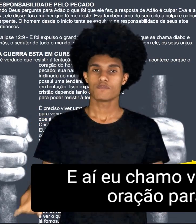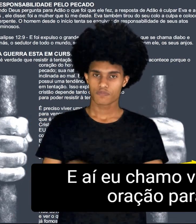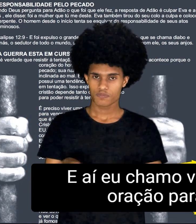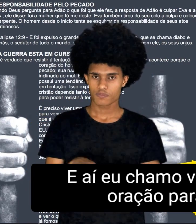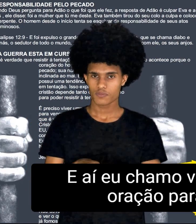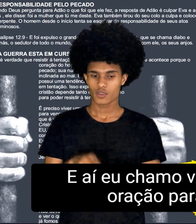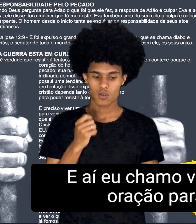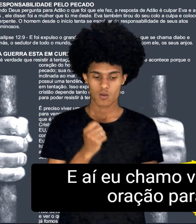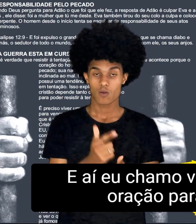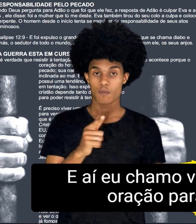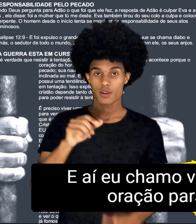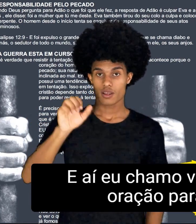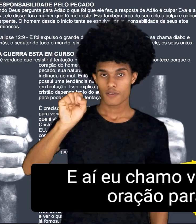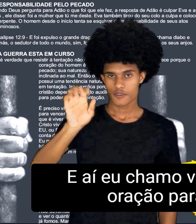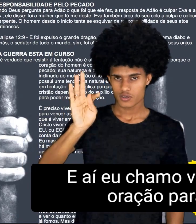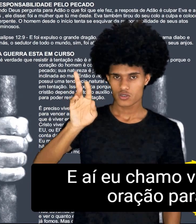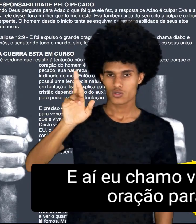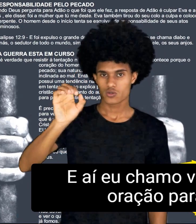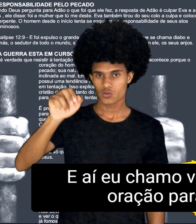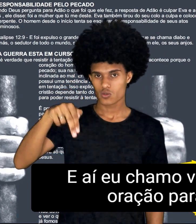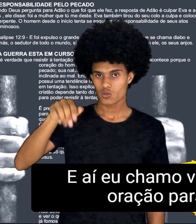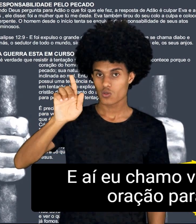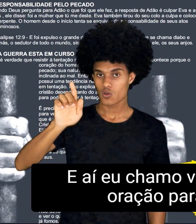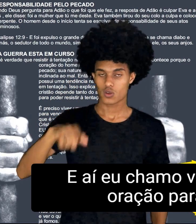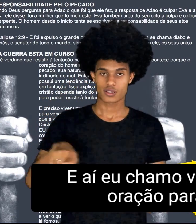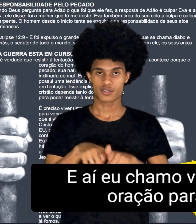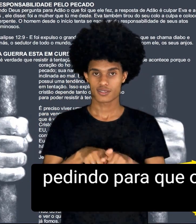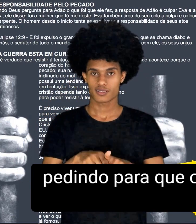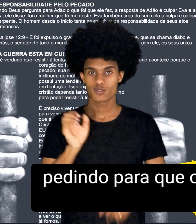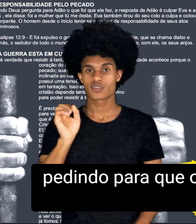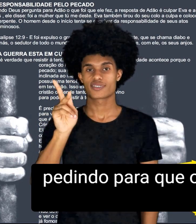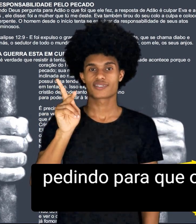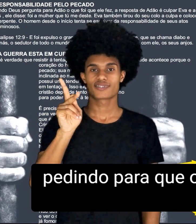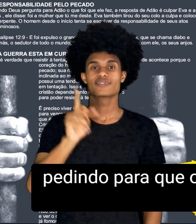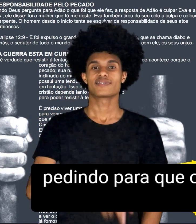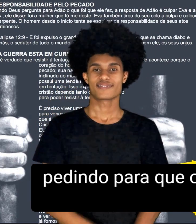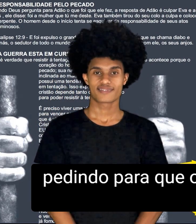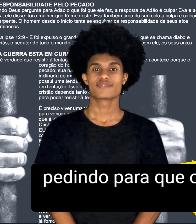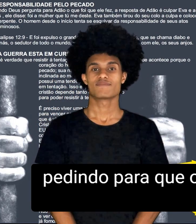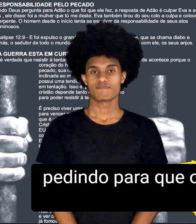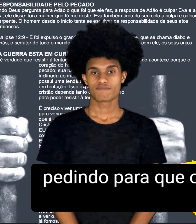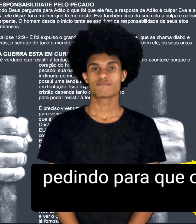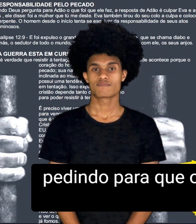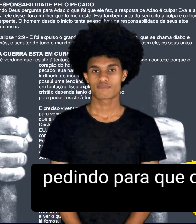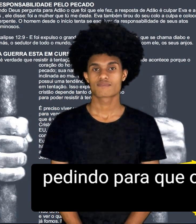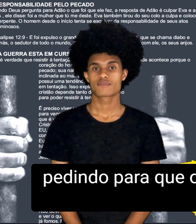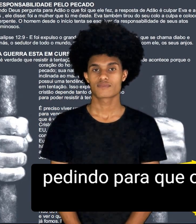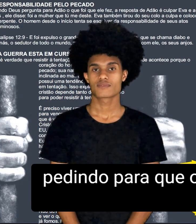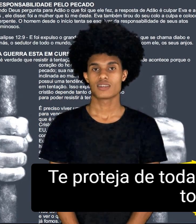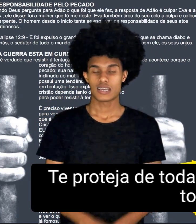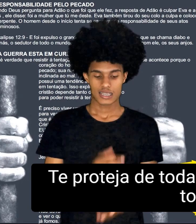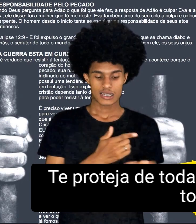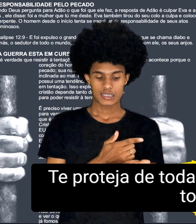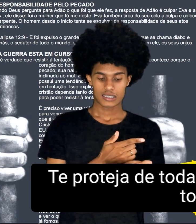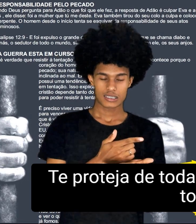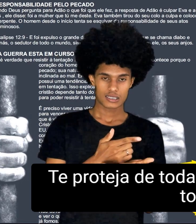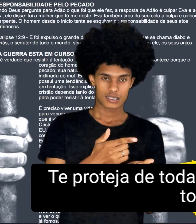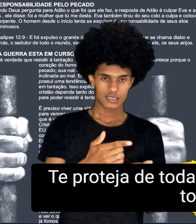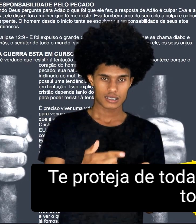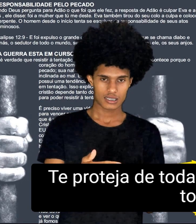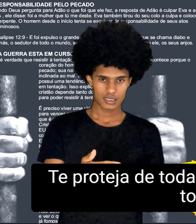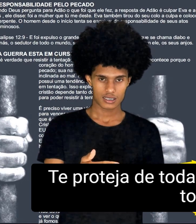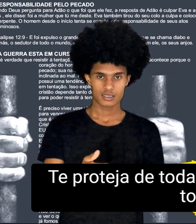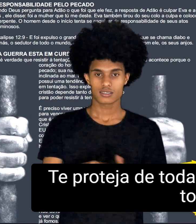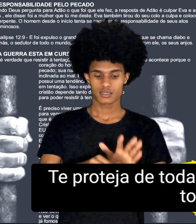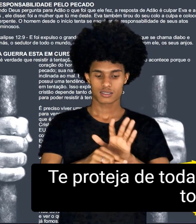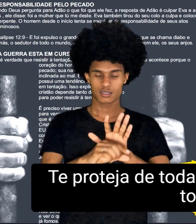aí eu chamo você para um momento de oração, para que você ore agora pedindo para que o Senhor afaste de você todo o mal, né, te proteja de todas as